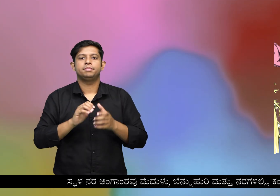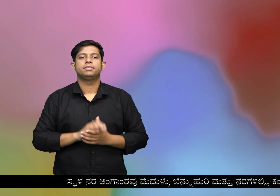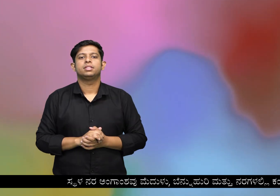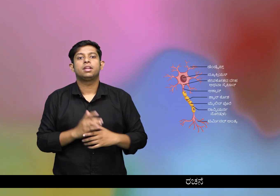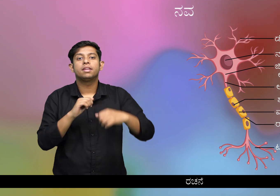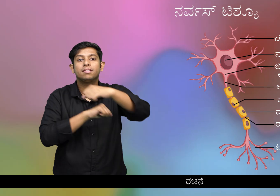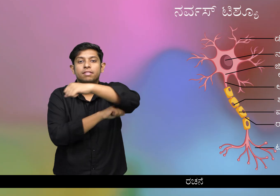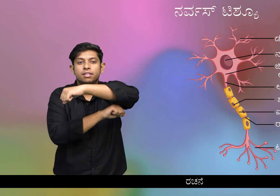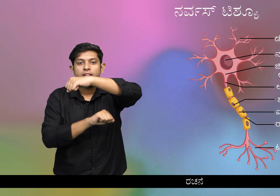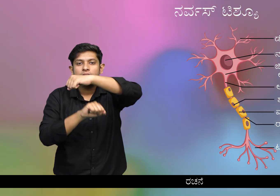ರಚನೆ.